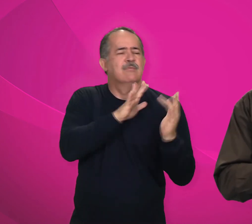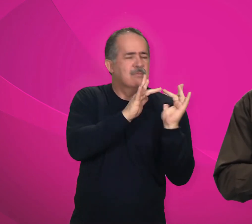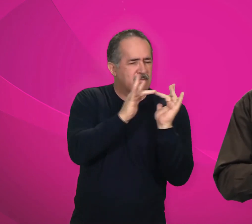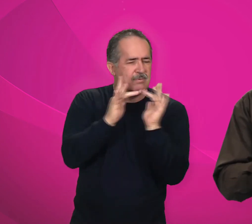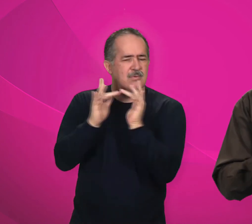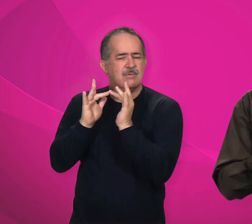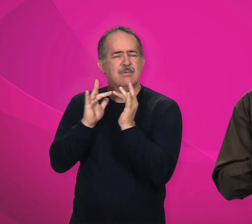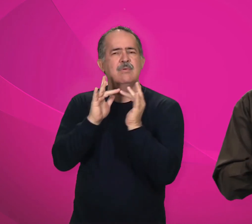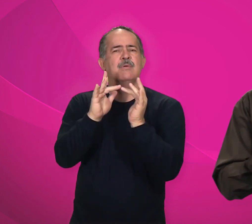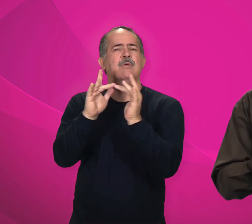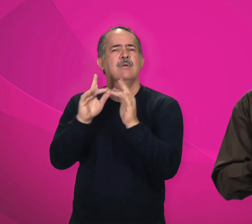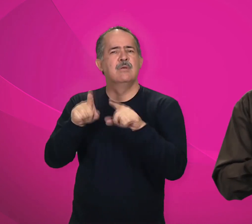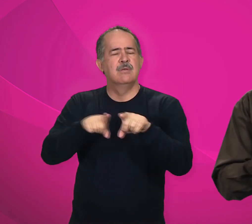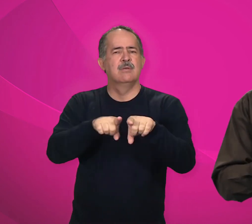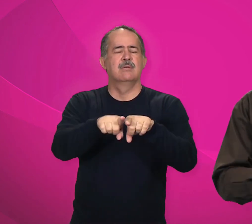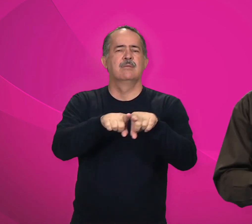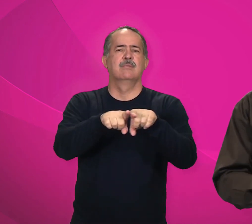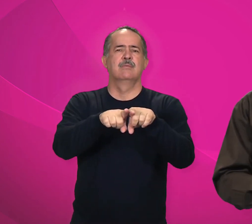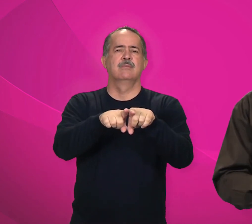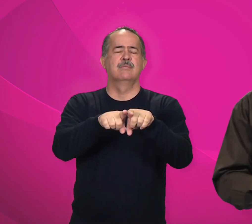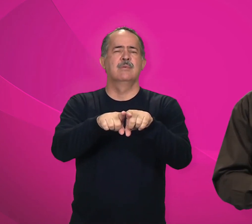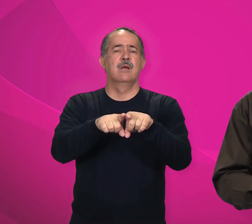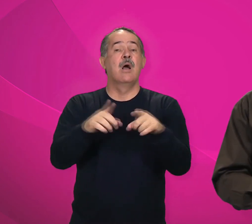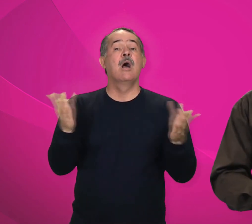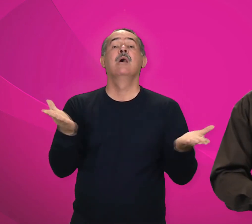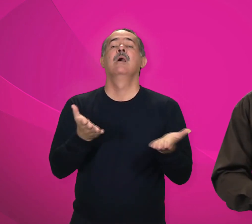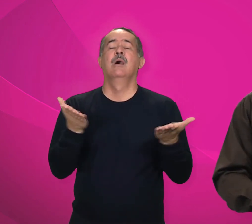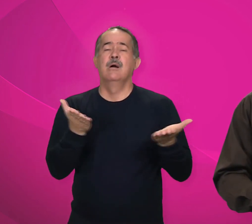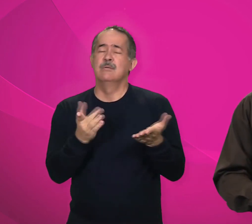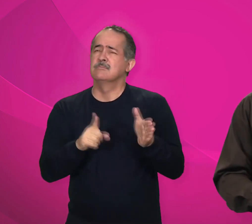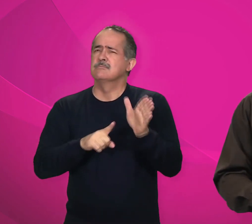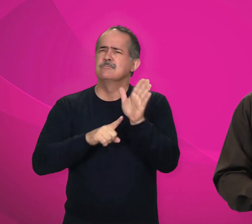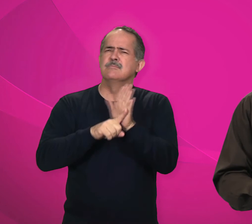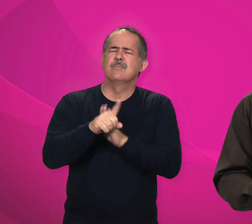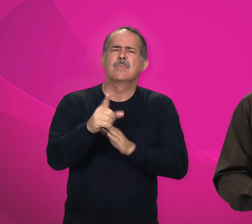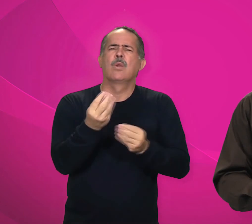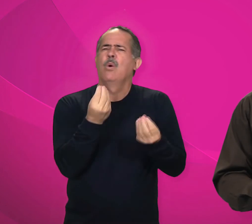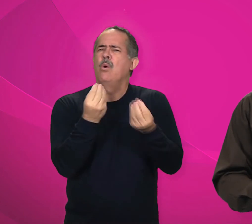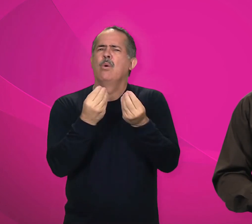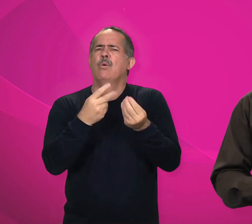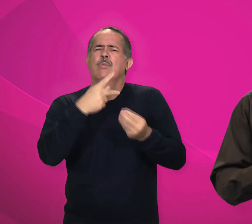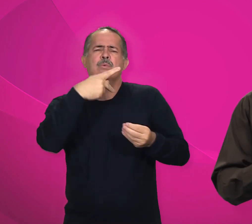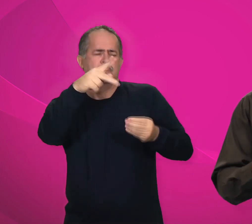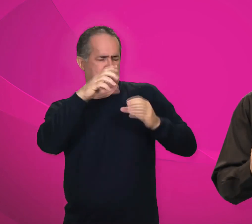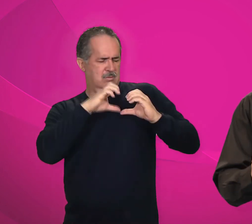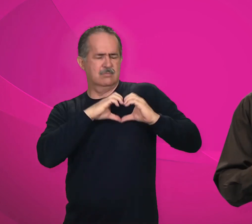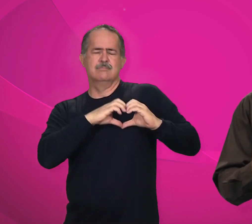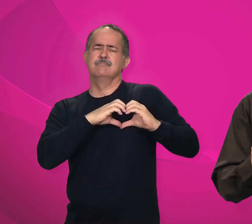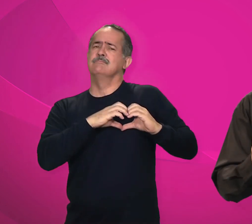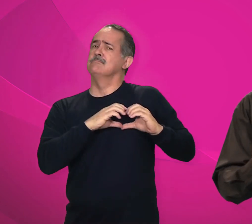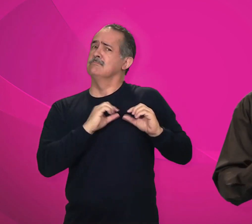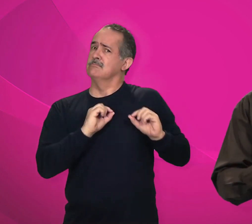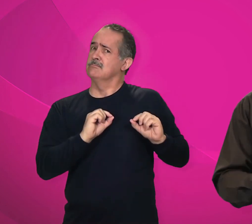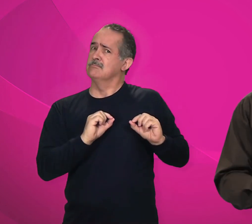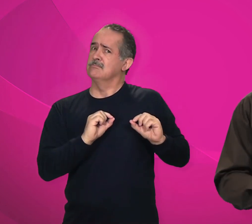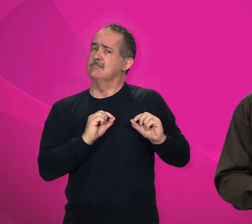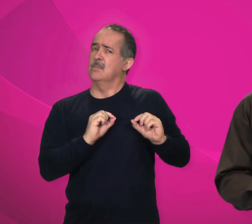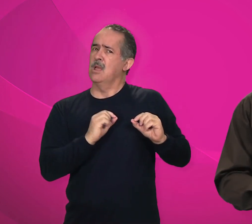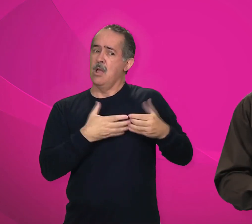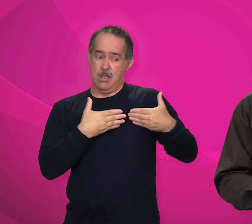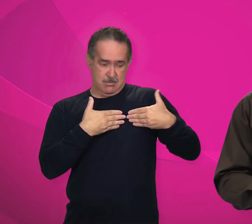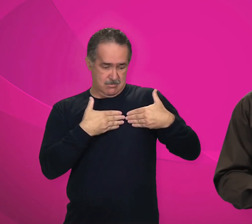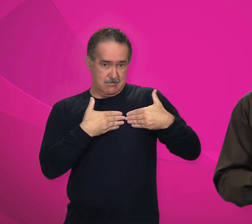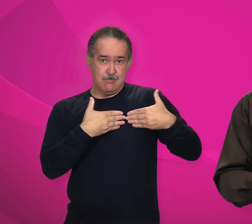a fraternidade com os irmãos. Aqui cabe perguntar: como anda o seu